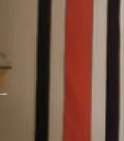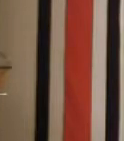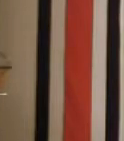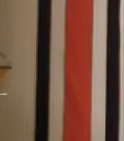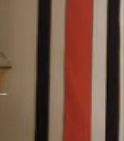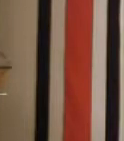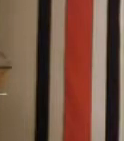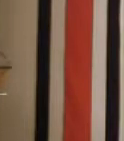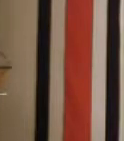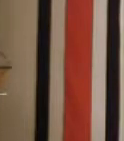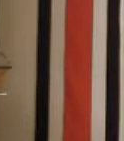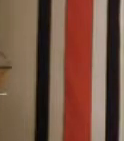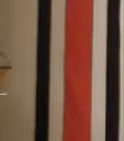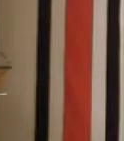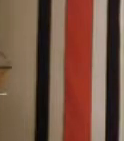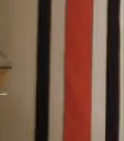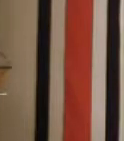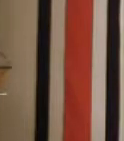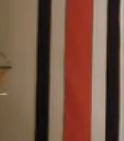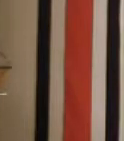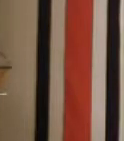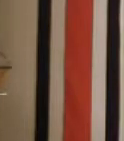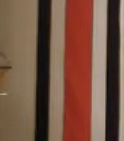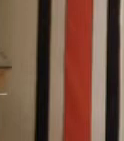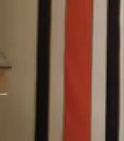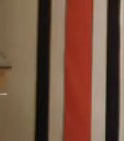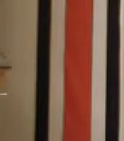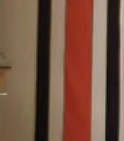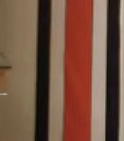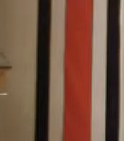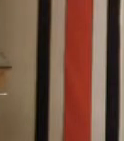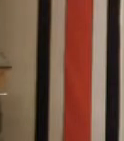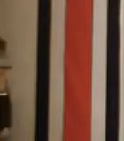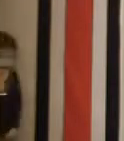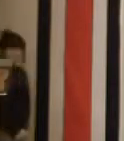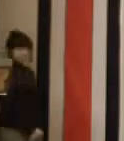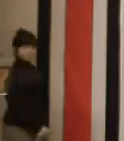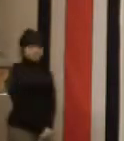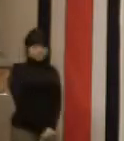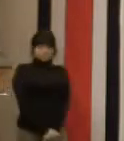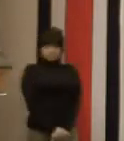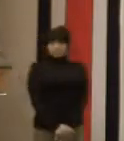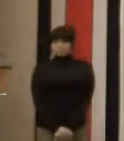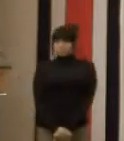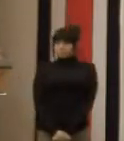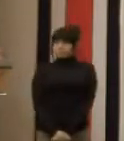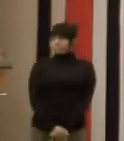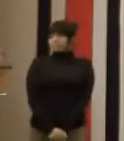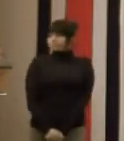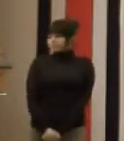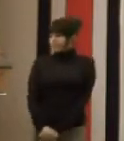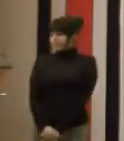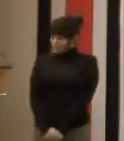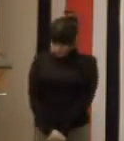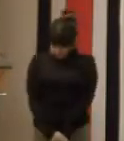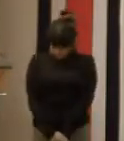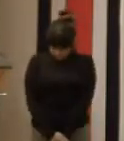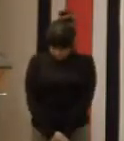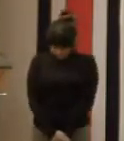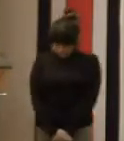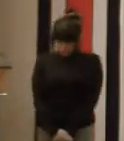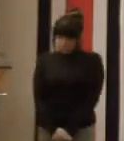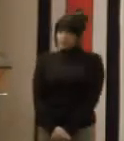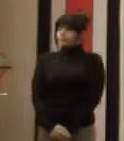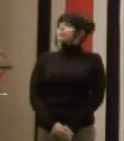Ya estamos listos, muchachos. El presidente estaba un momentito reunido con los rectores.